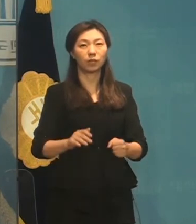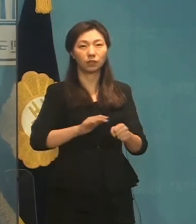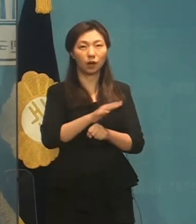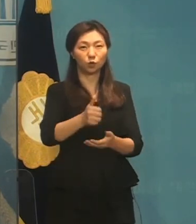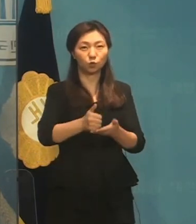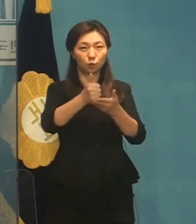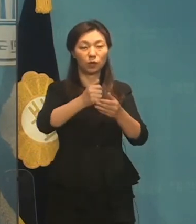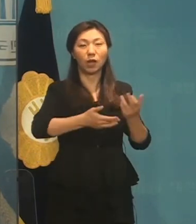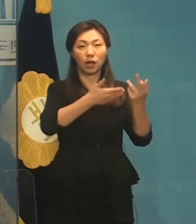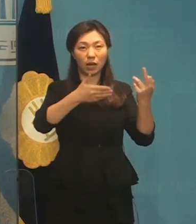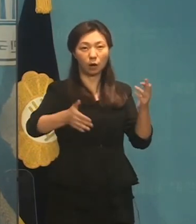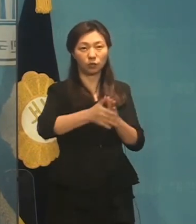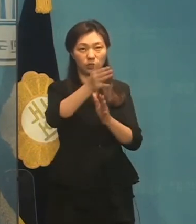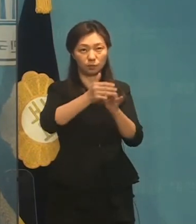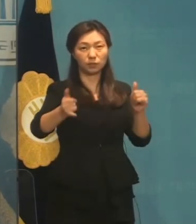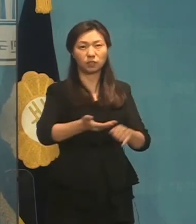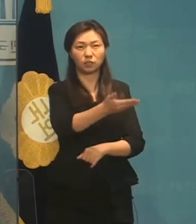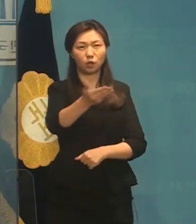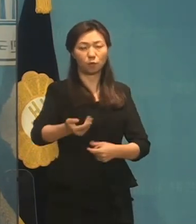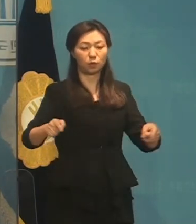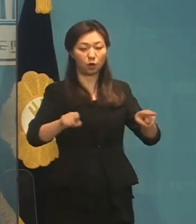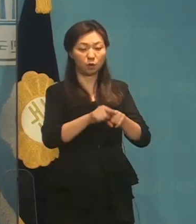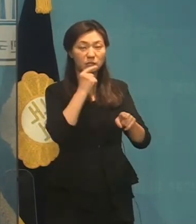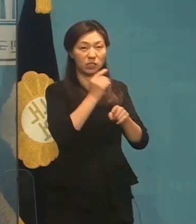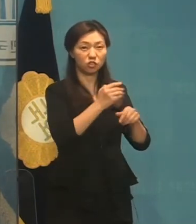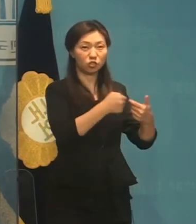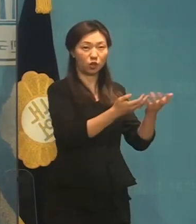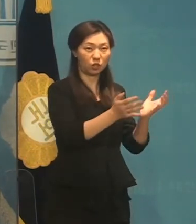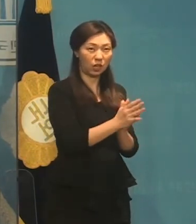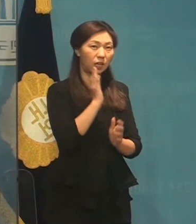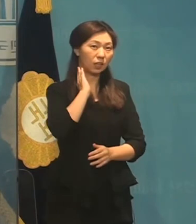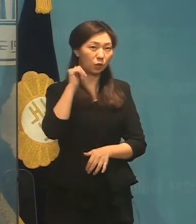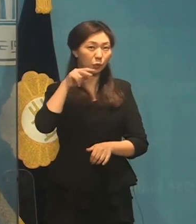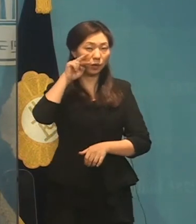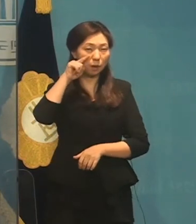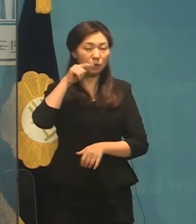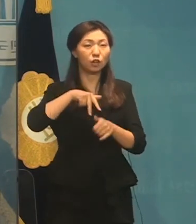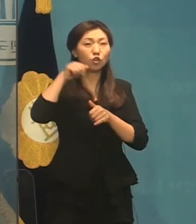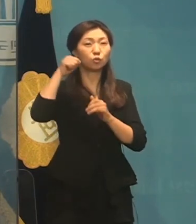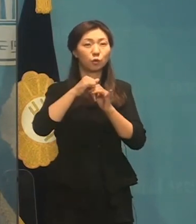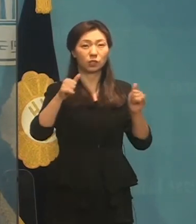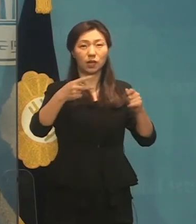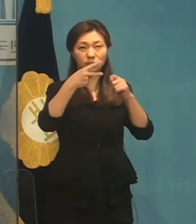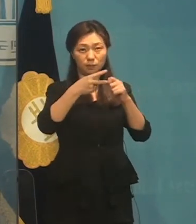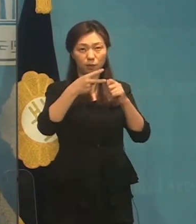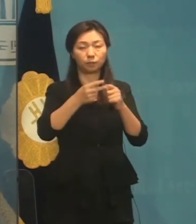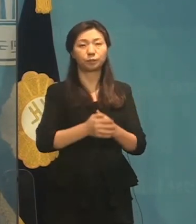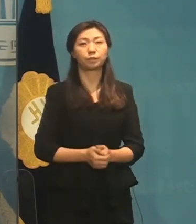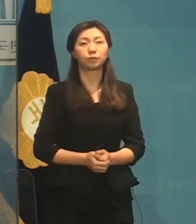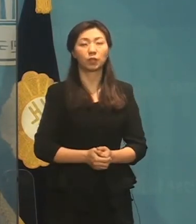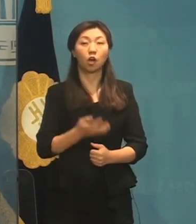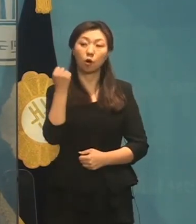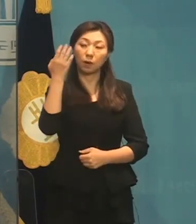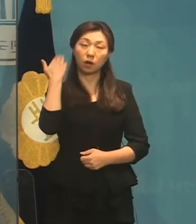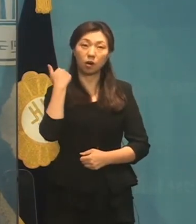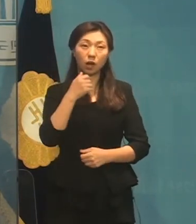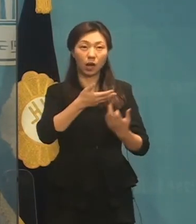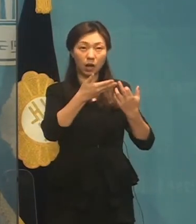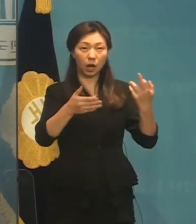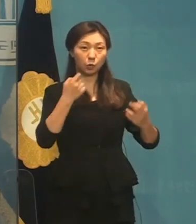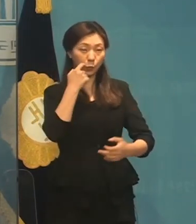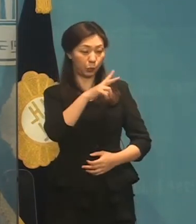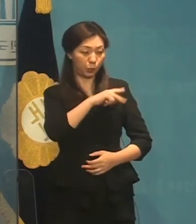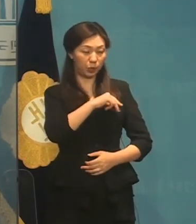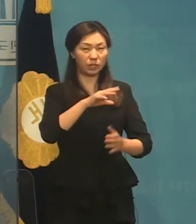사랑하고 존경하는 강원도민 여러분, 더불어민주당 대선 경선 후보 기호 2번 김두관입니다. 저는 몇 달 전